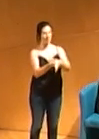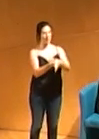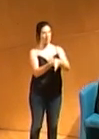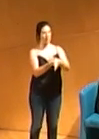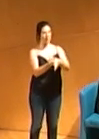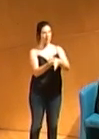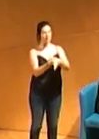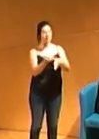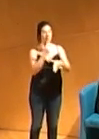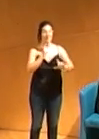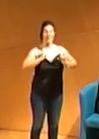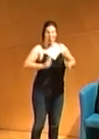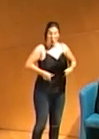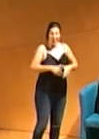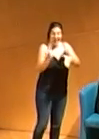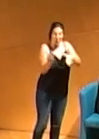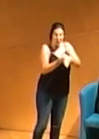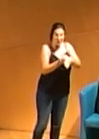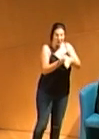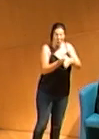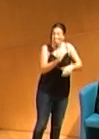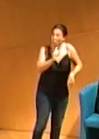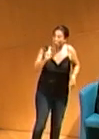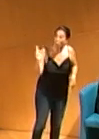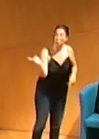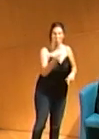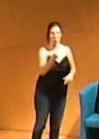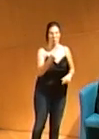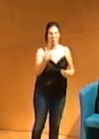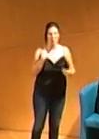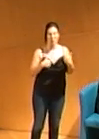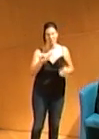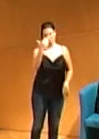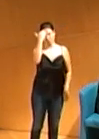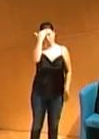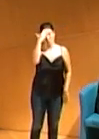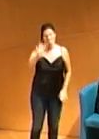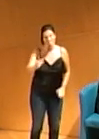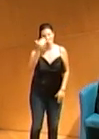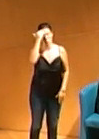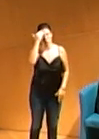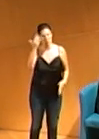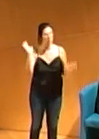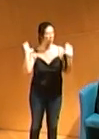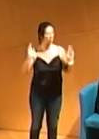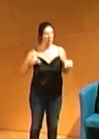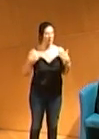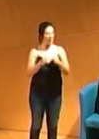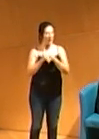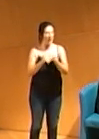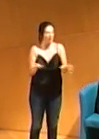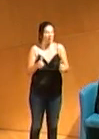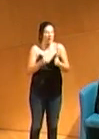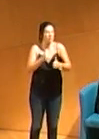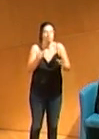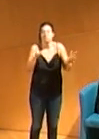dire que tous les enfants sont concernés par l'enfant qui est handicap, qui est dans la classe. La société inclusive... ça veut dire que ma fille Géraldine,